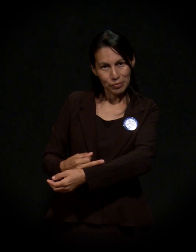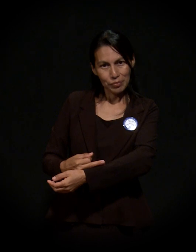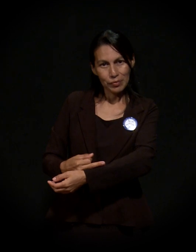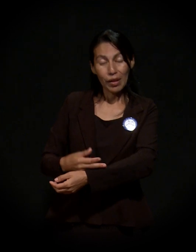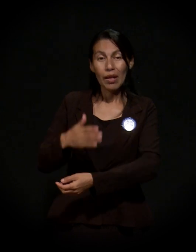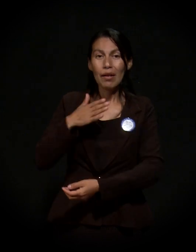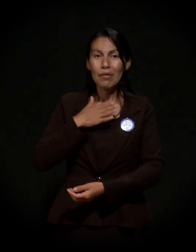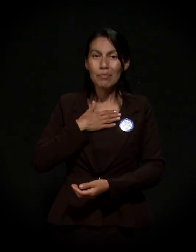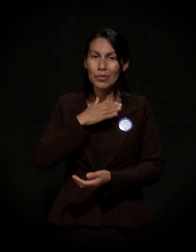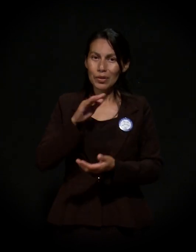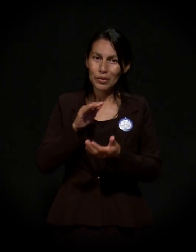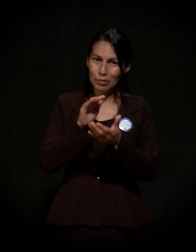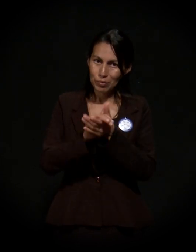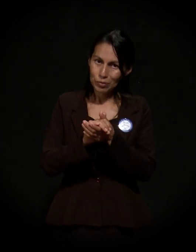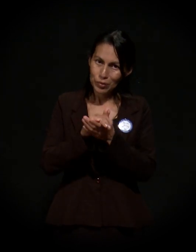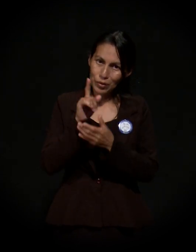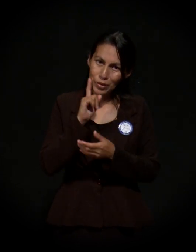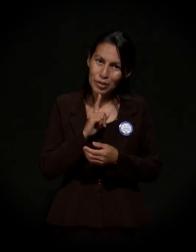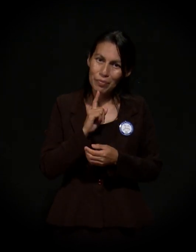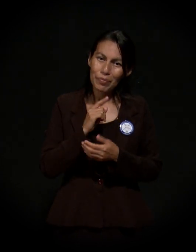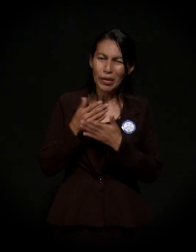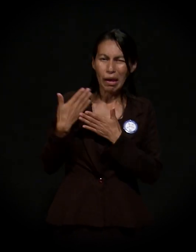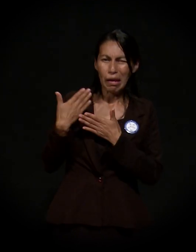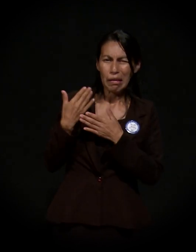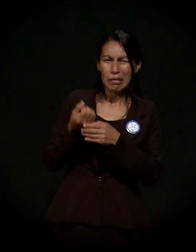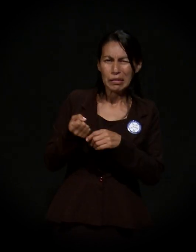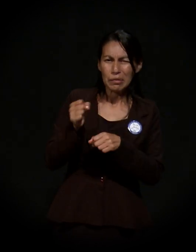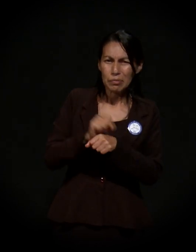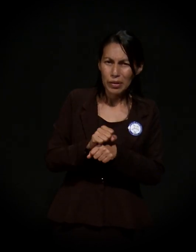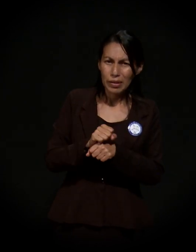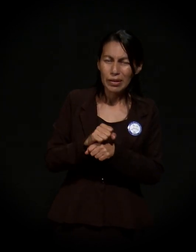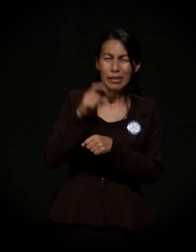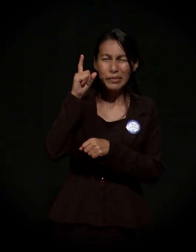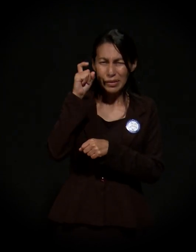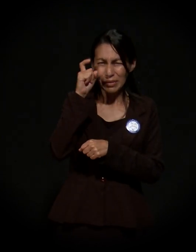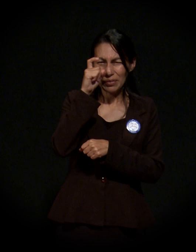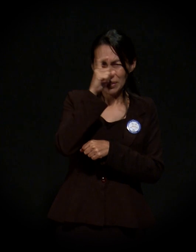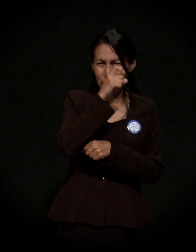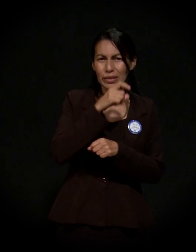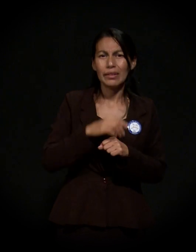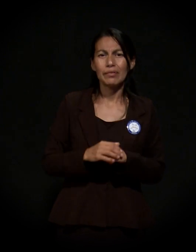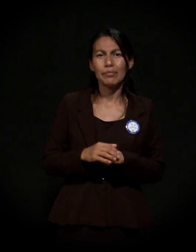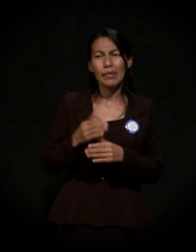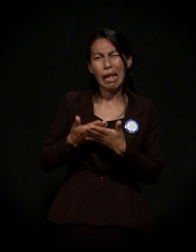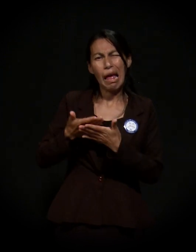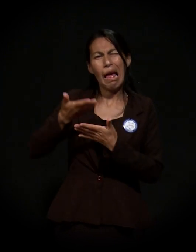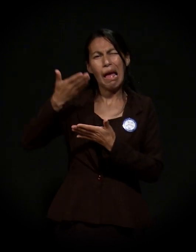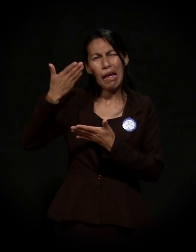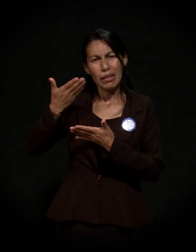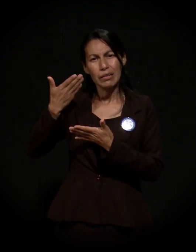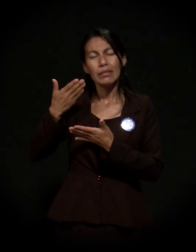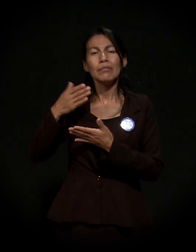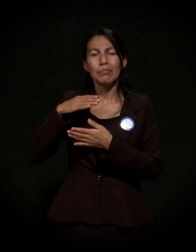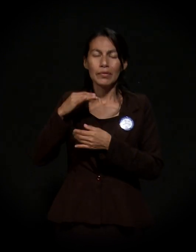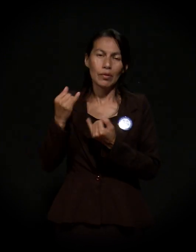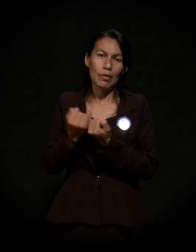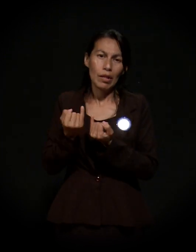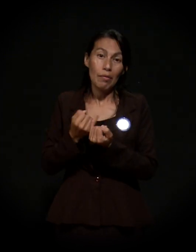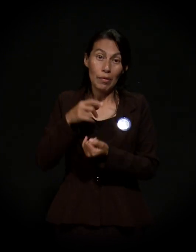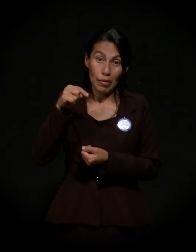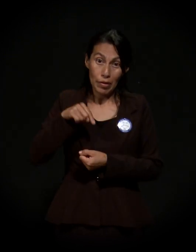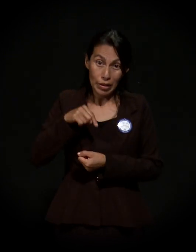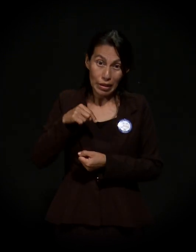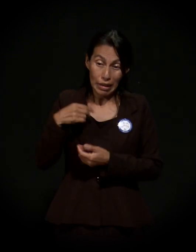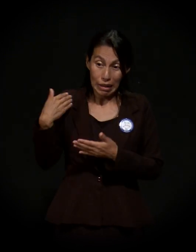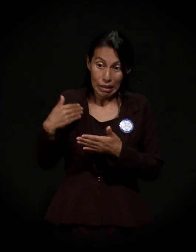familia, especialmente de mi esposa. Esta semana ha sido una semana difícil, la anterior también,